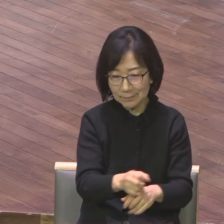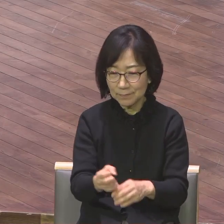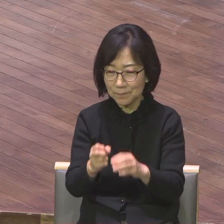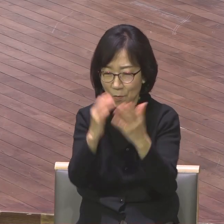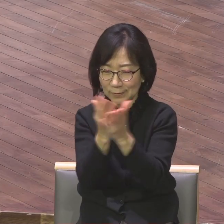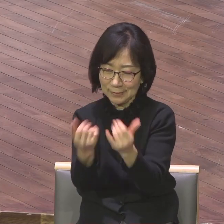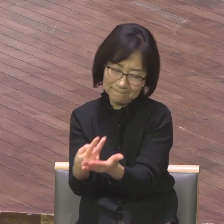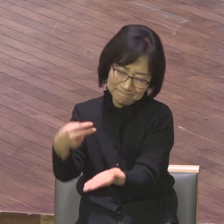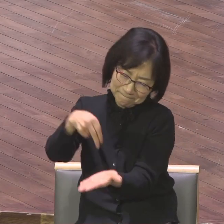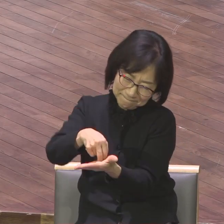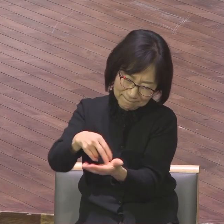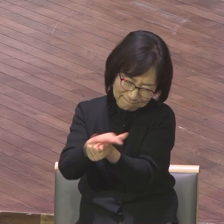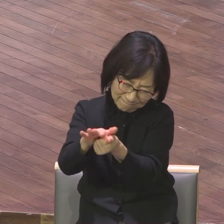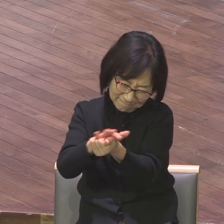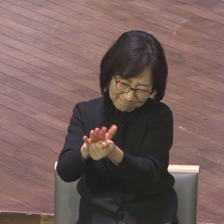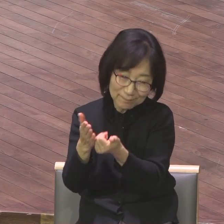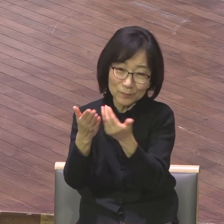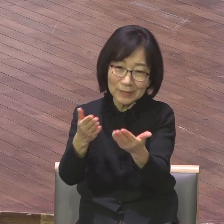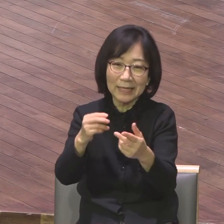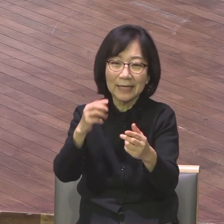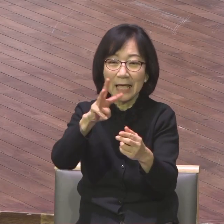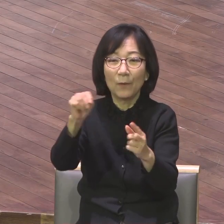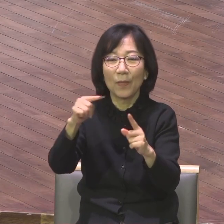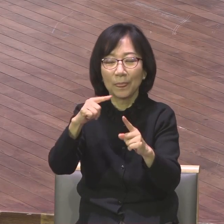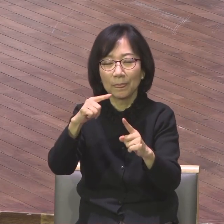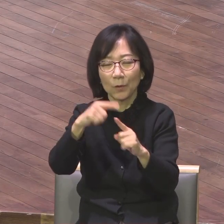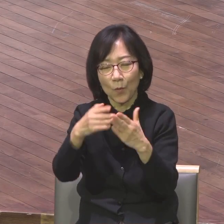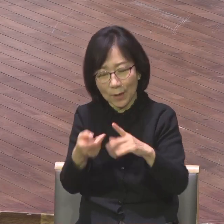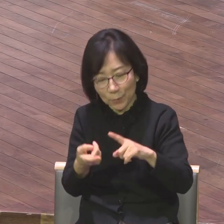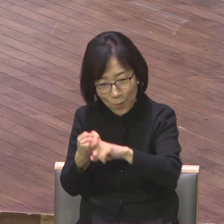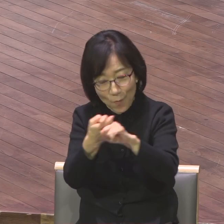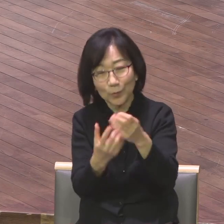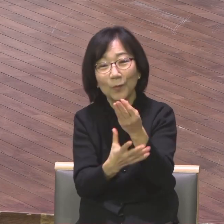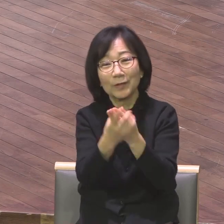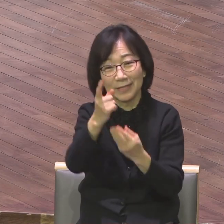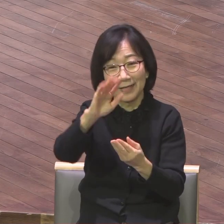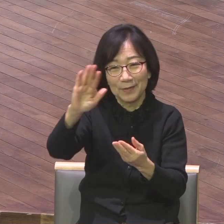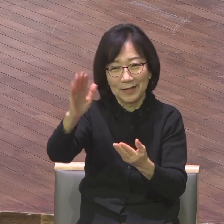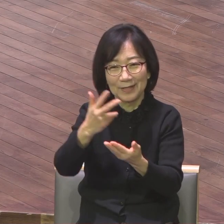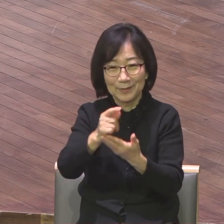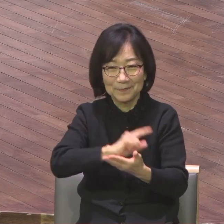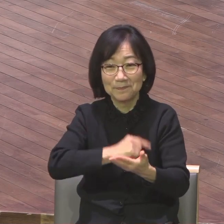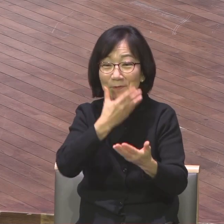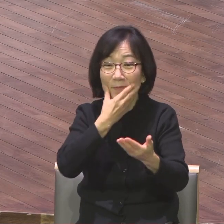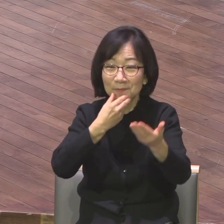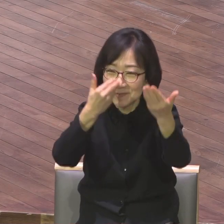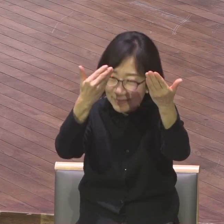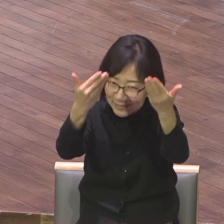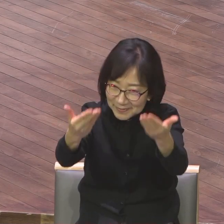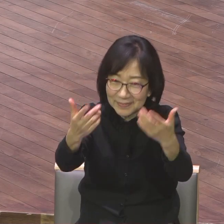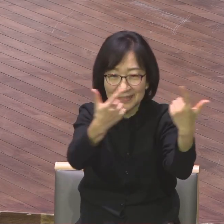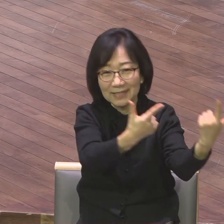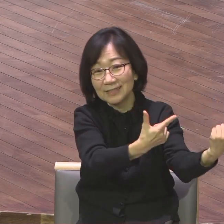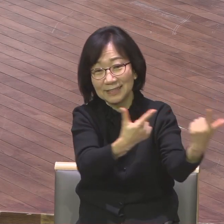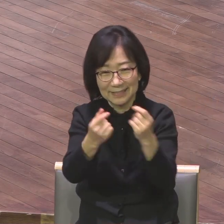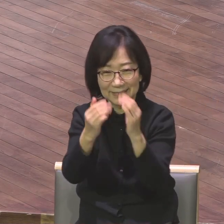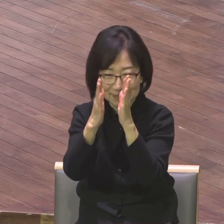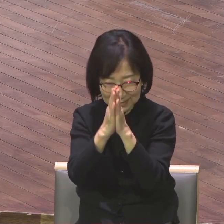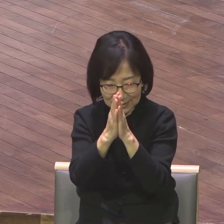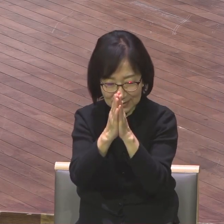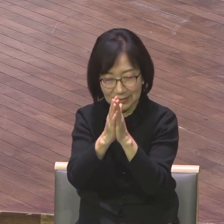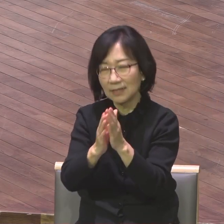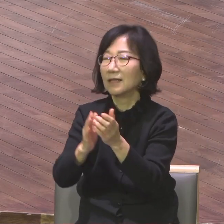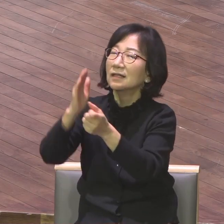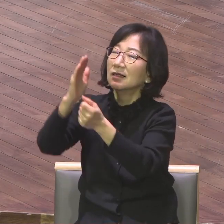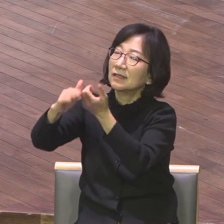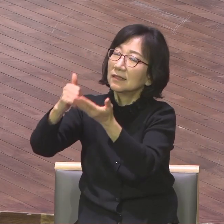영혼 공동체 되기를 주님으로 축복합니다. 기도합시다. 아버지 하나님, 하나님 말씀을